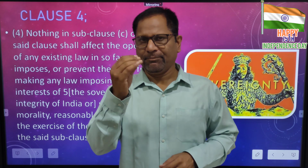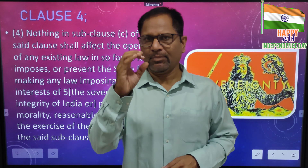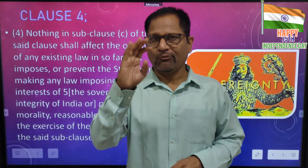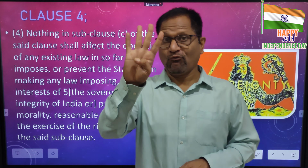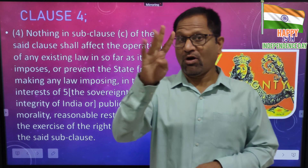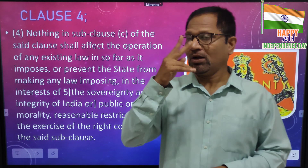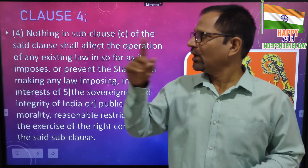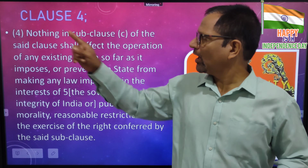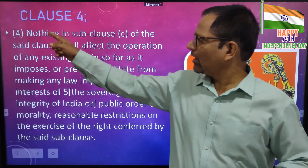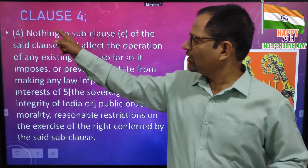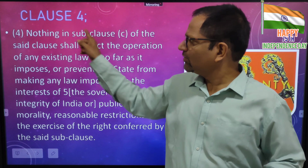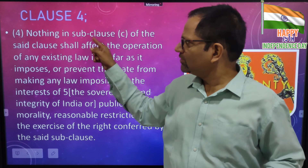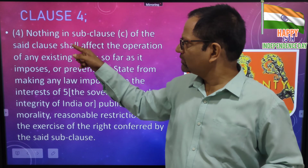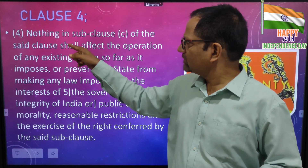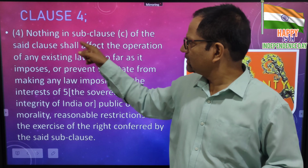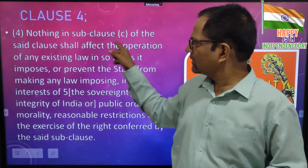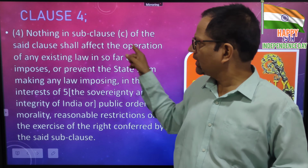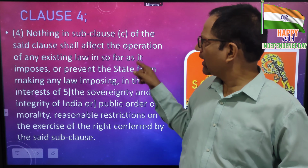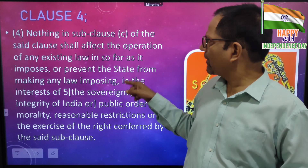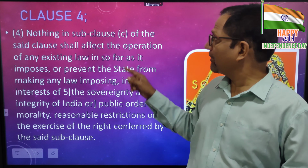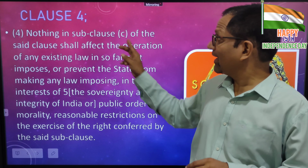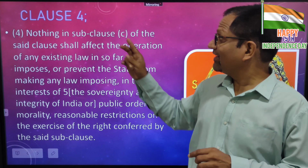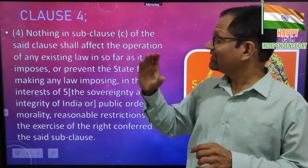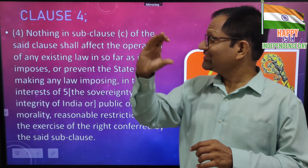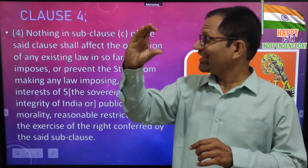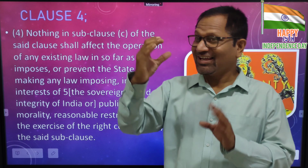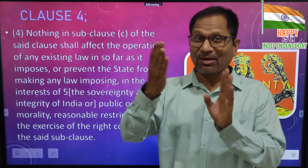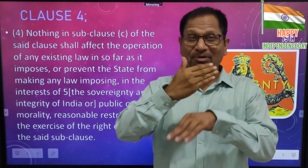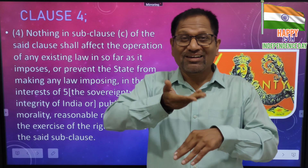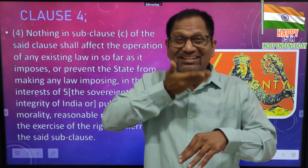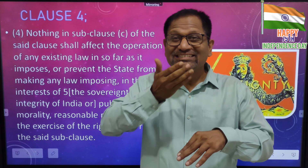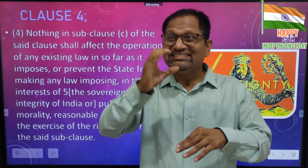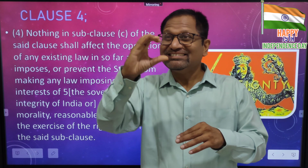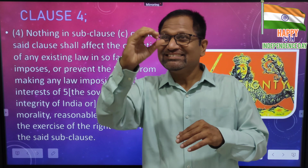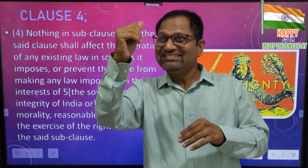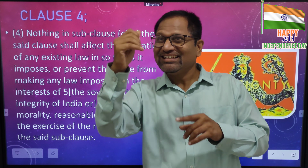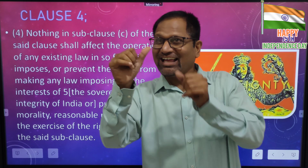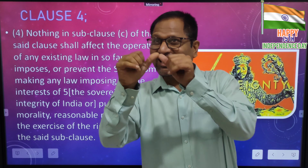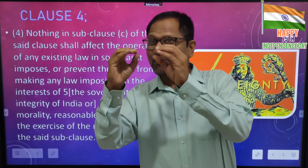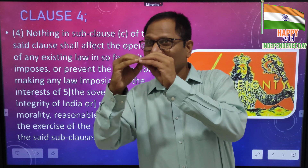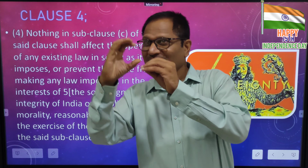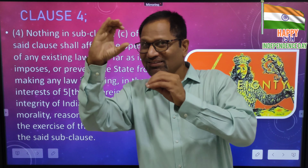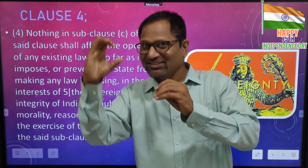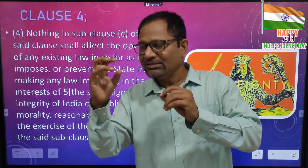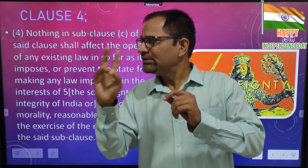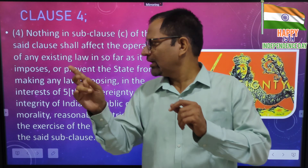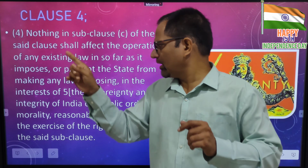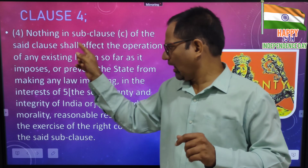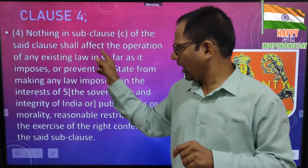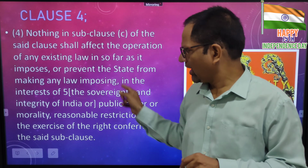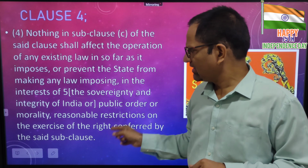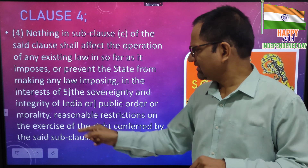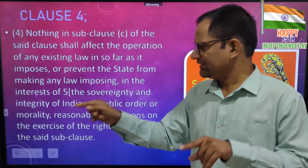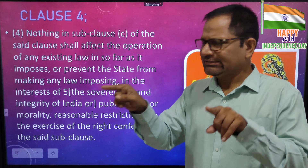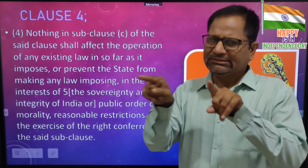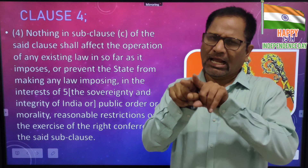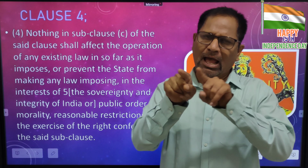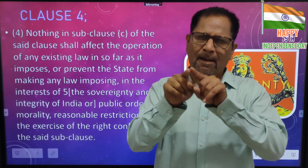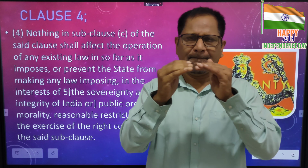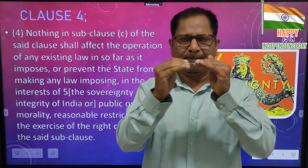बहुत समझना होगा कि ये जो क्लॉज 3 में ये बात कही गई थी। और